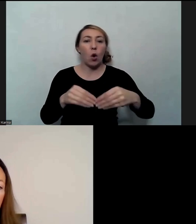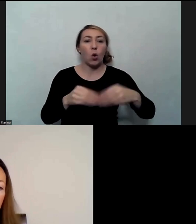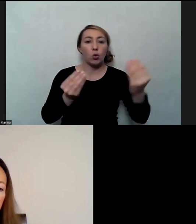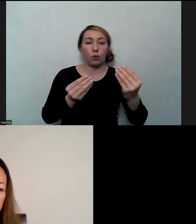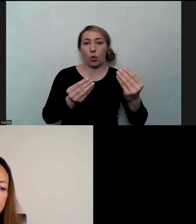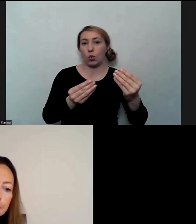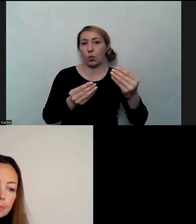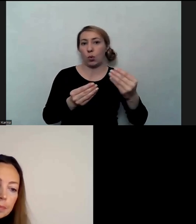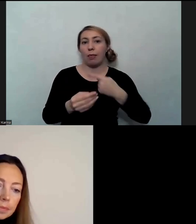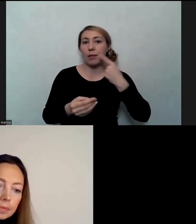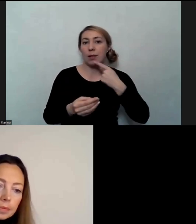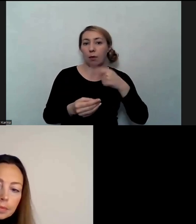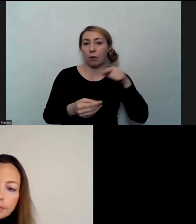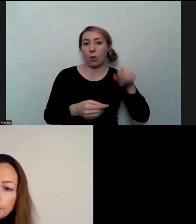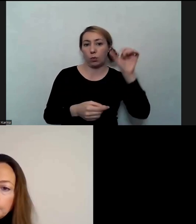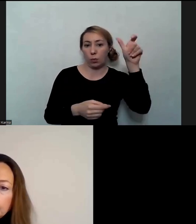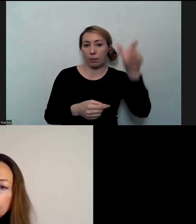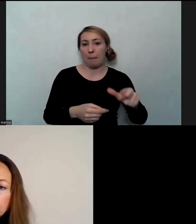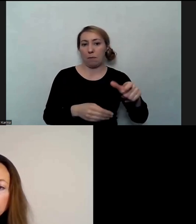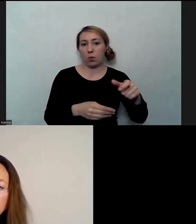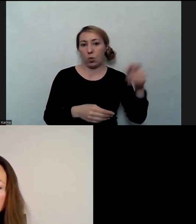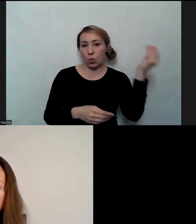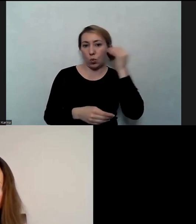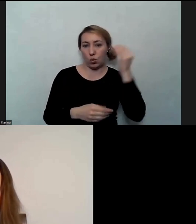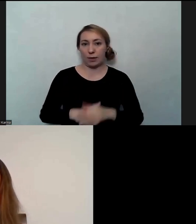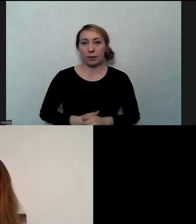badany uczeń.